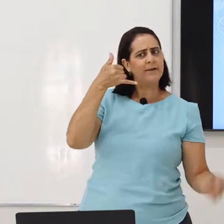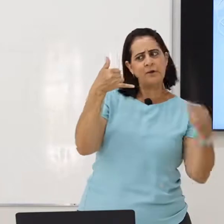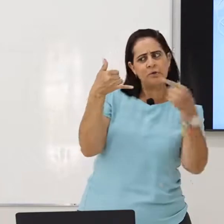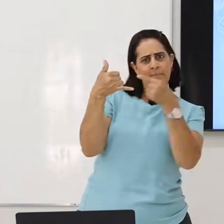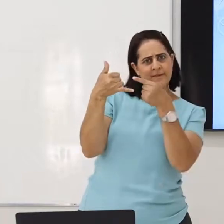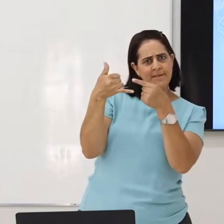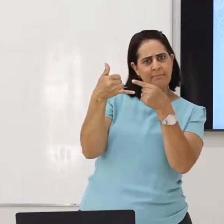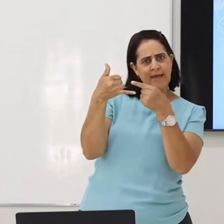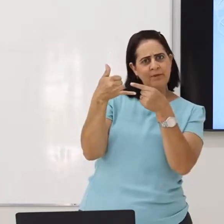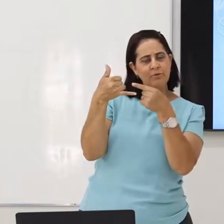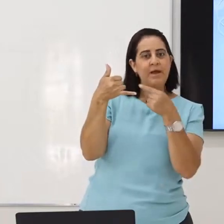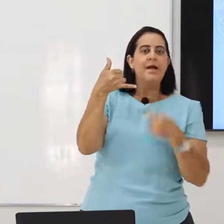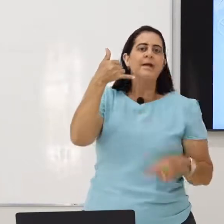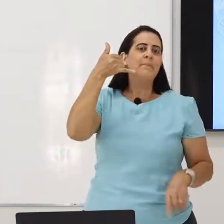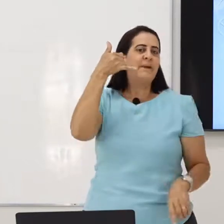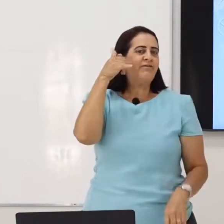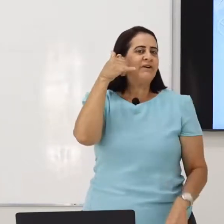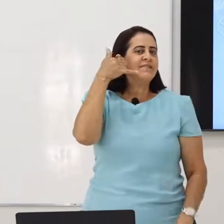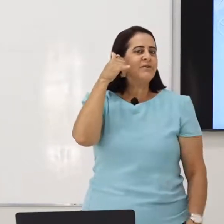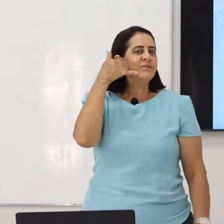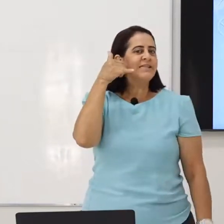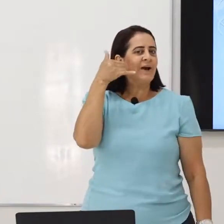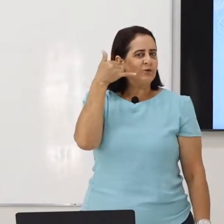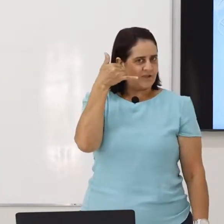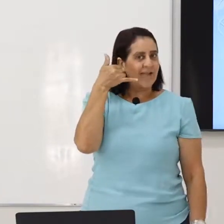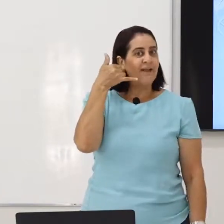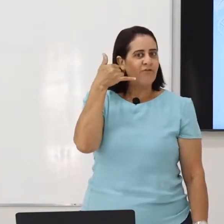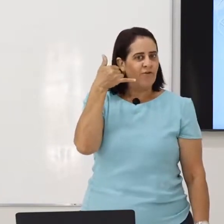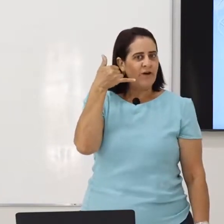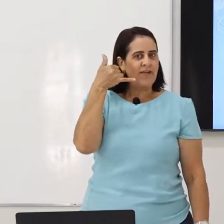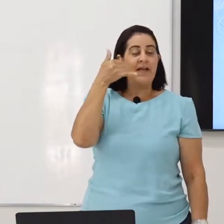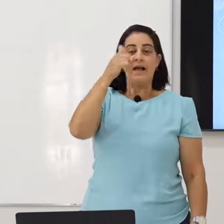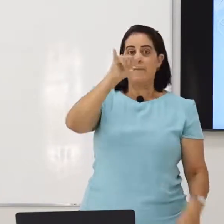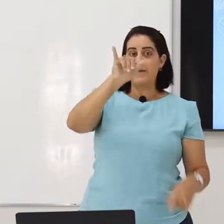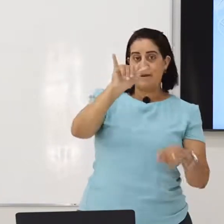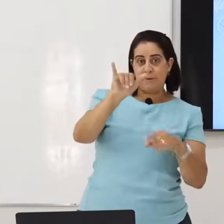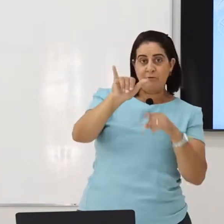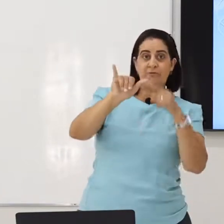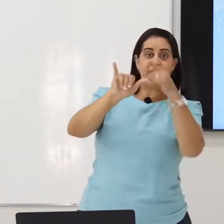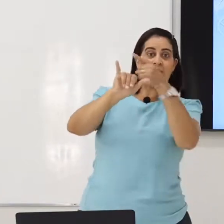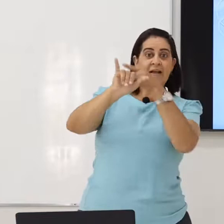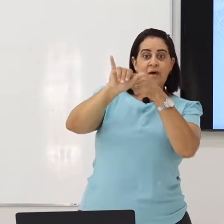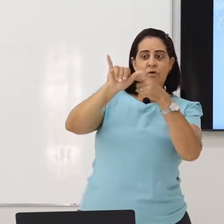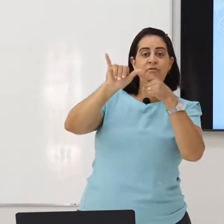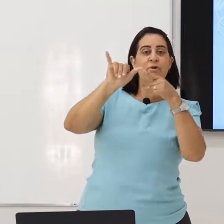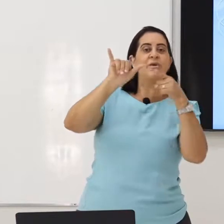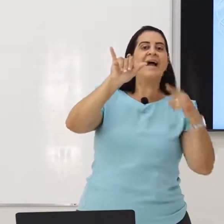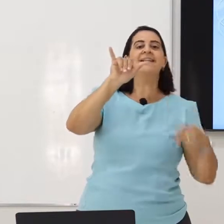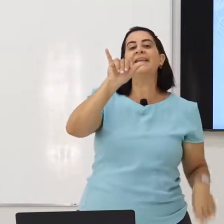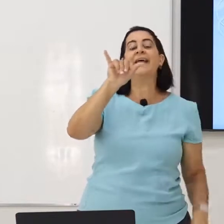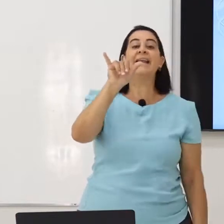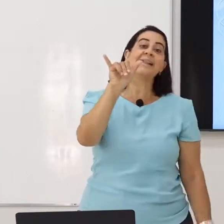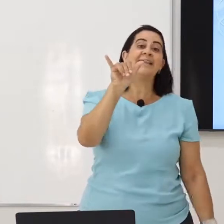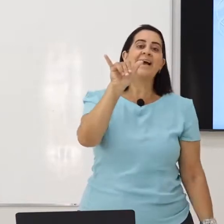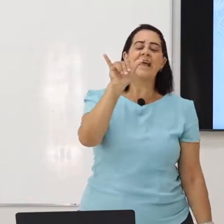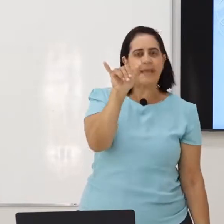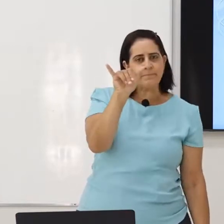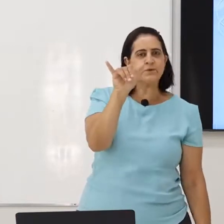eu estou percebendo que para fazer o sinal de telefone, a minha mão fica configurada na letra Y